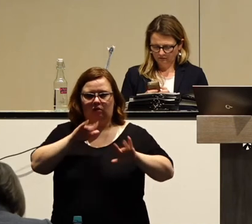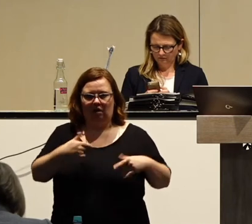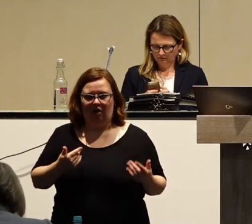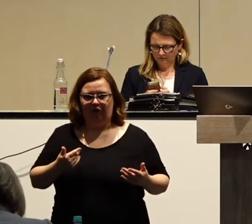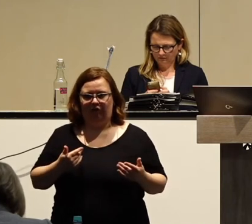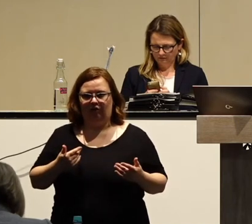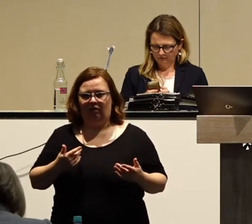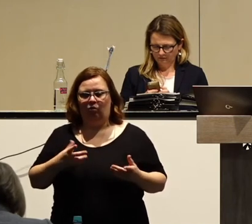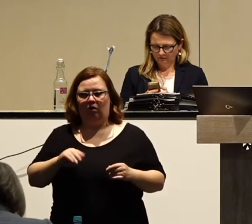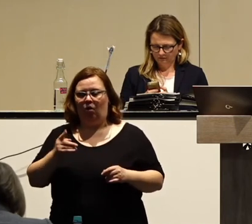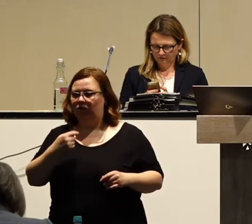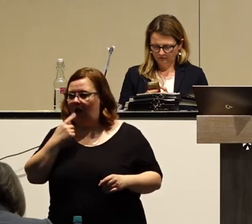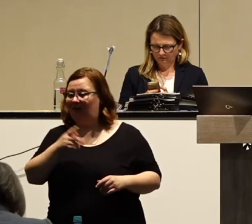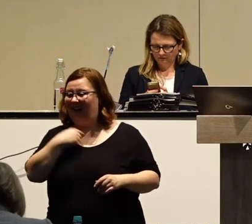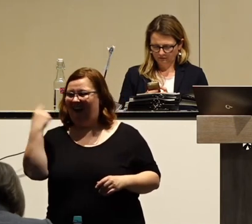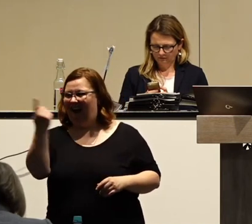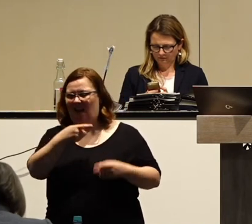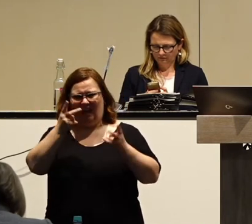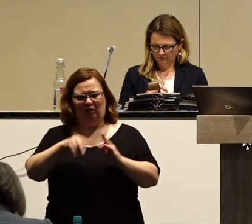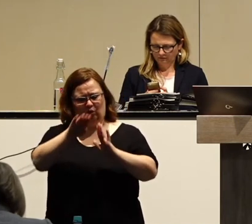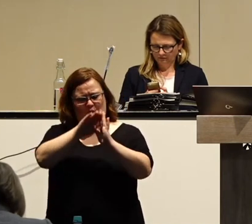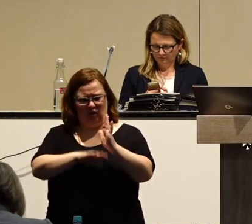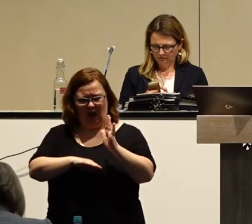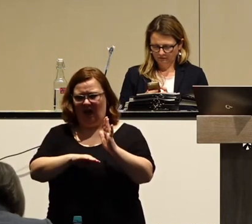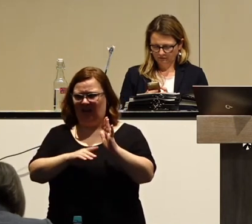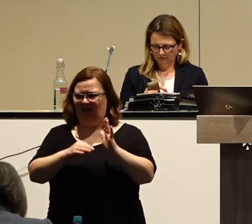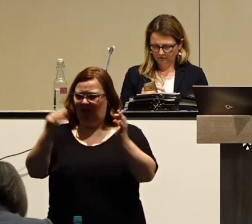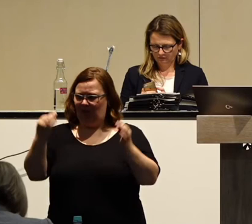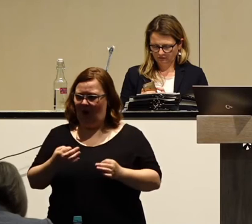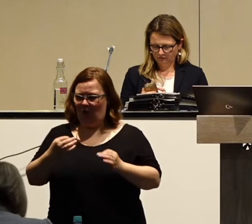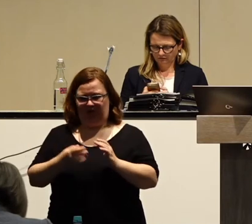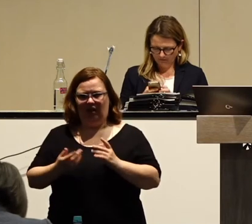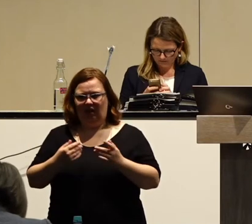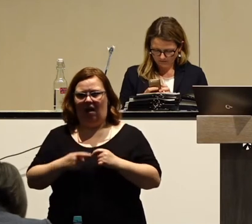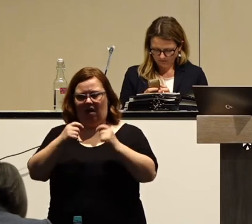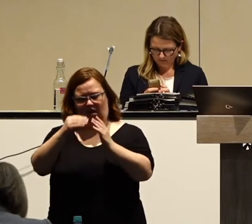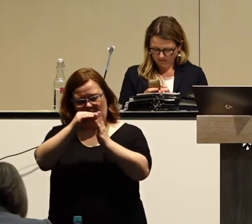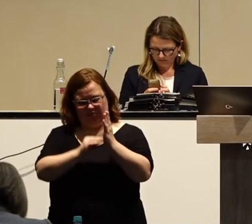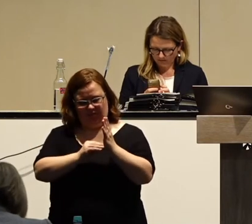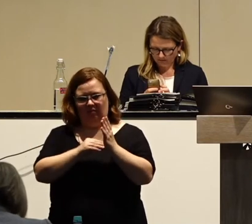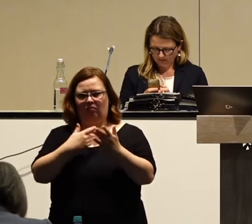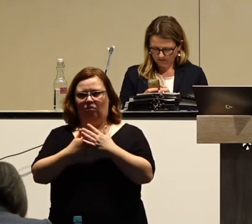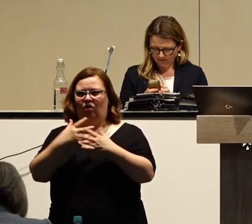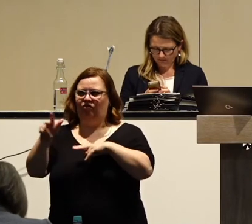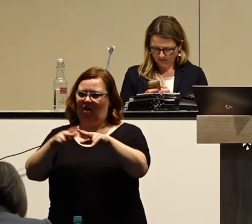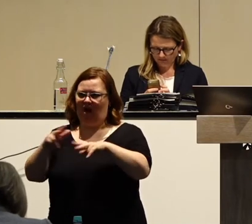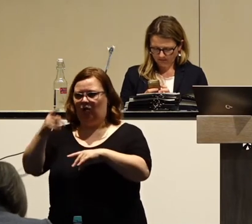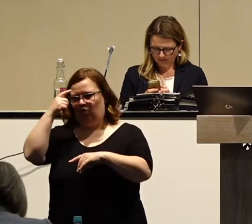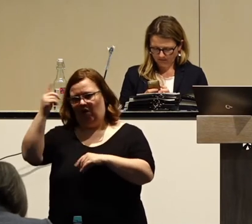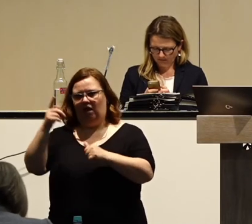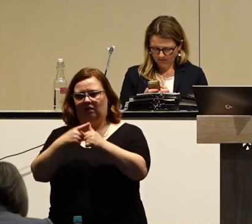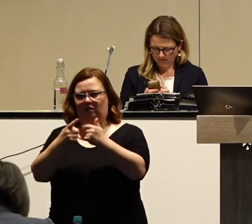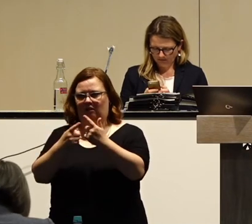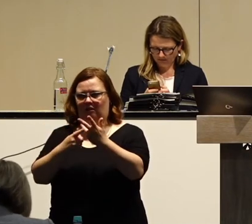durchführen kann. Wir können aber doch nicht sämtliche rechtlichen Grundlagen, die es dazu gibt, jetzt hier abbilden. Wir nehmen mal an, dass die Verwaltung soweit in der